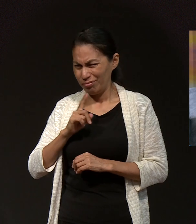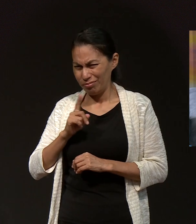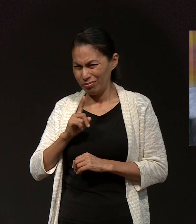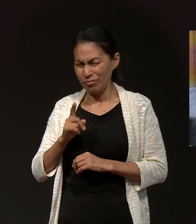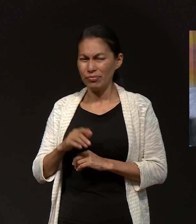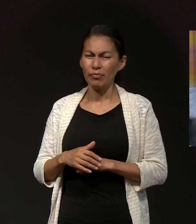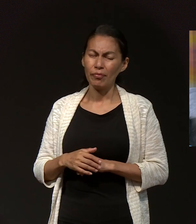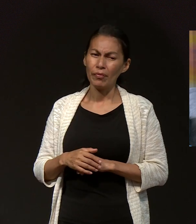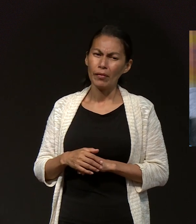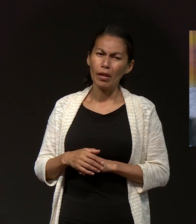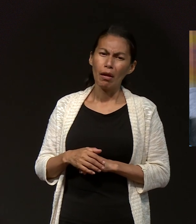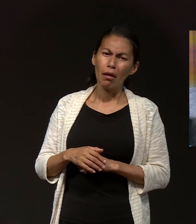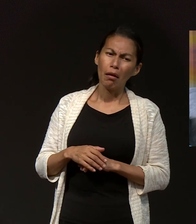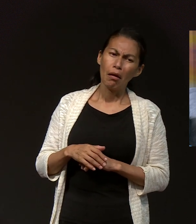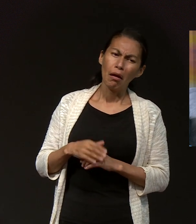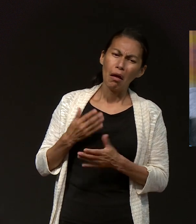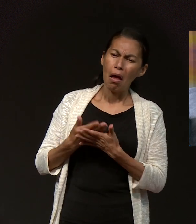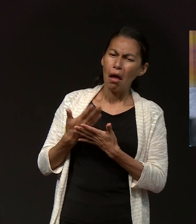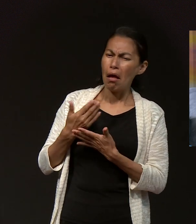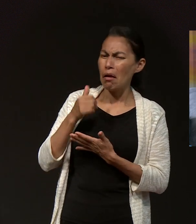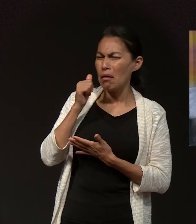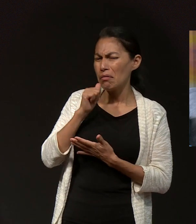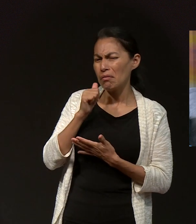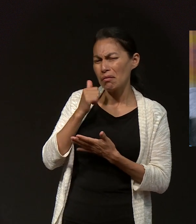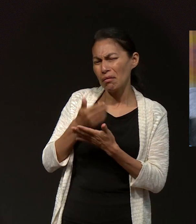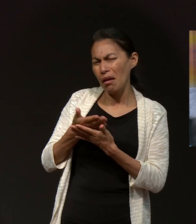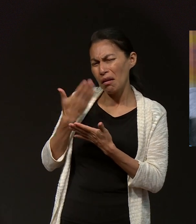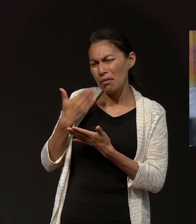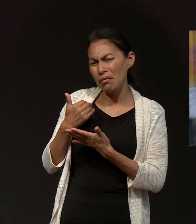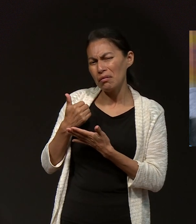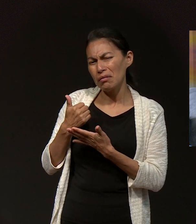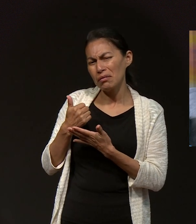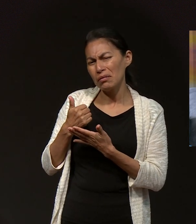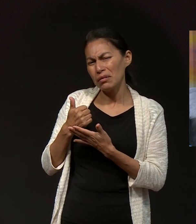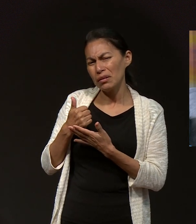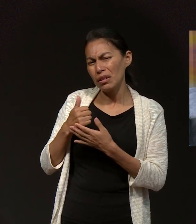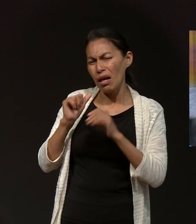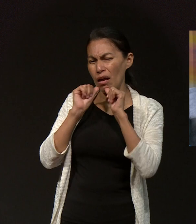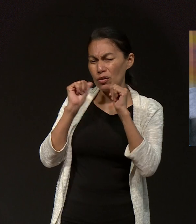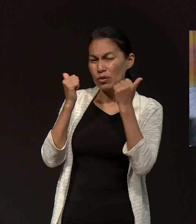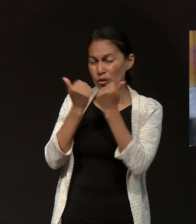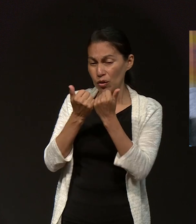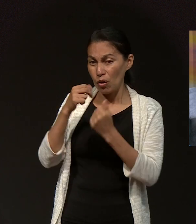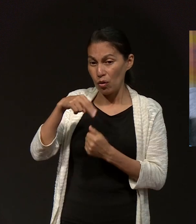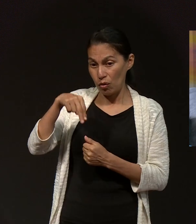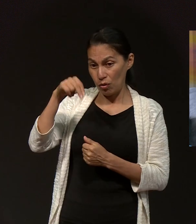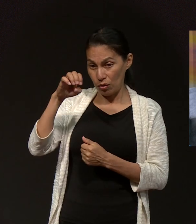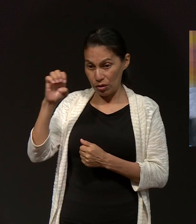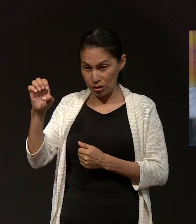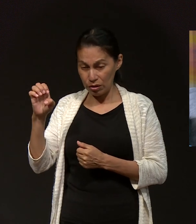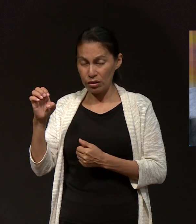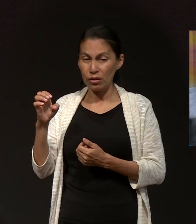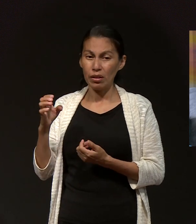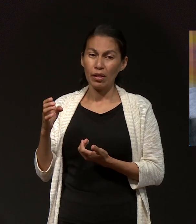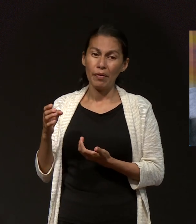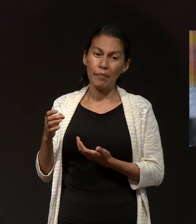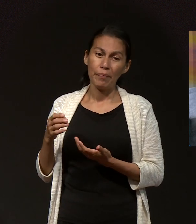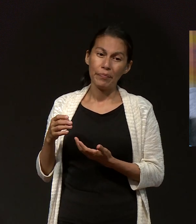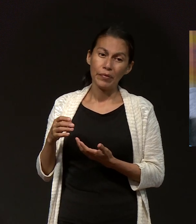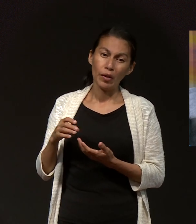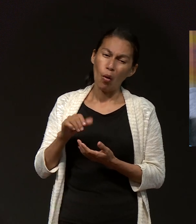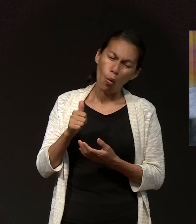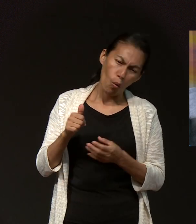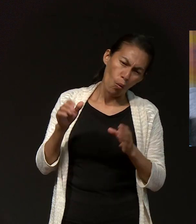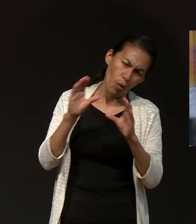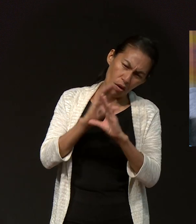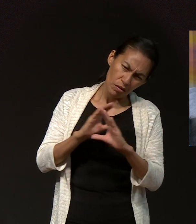apoyado con jóvenes en la Asociación del Noreste o en el otro ministerio